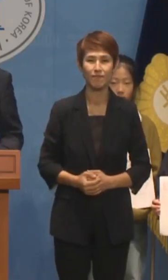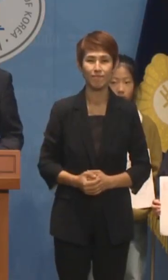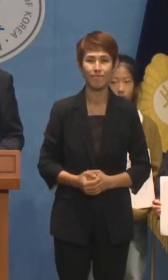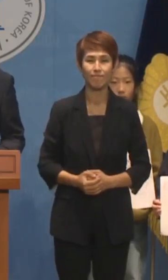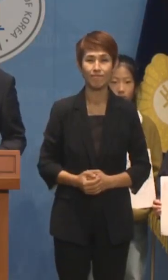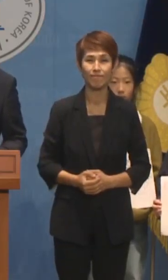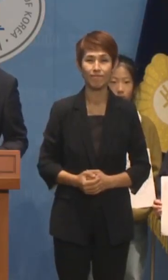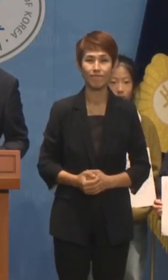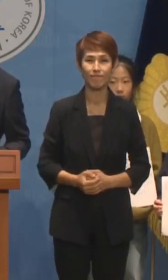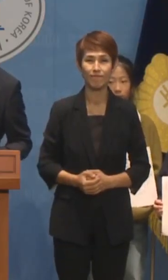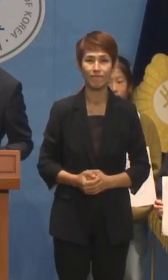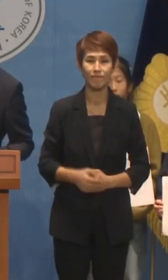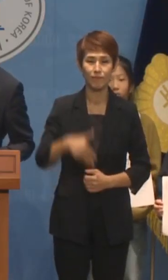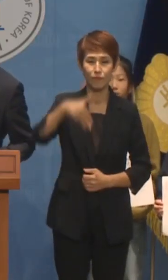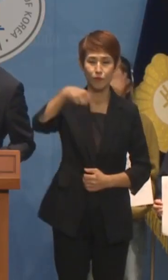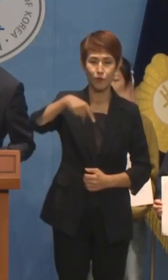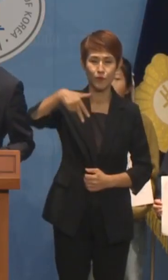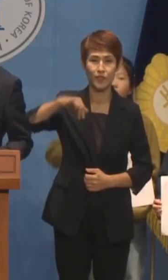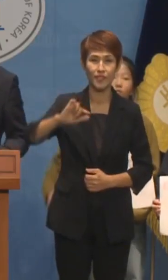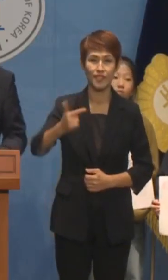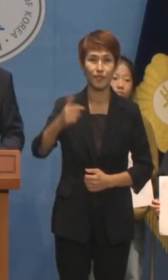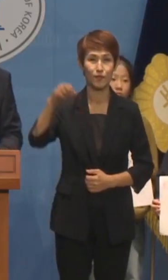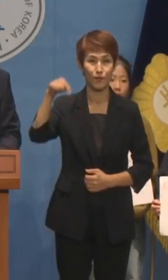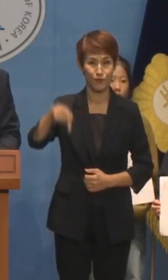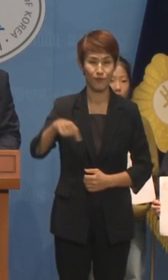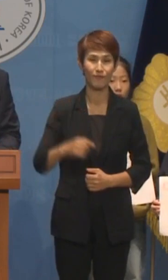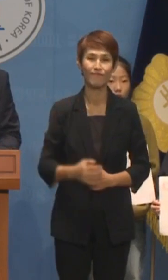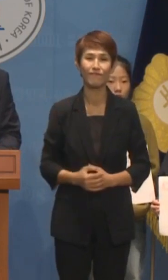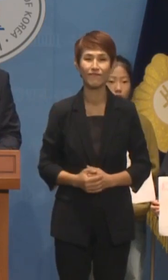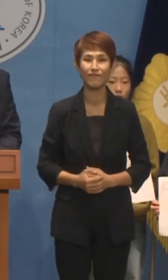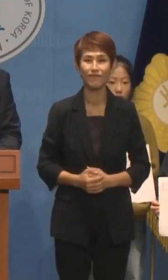4학년 4반 추진우.